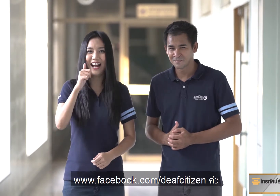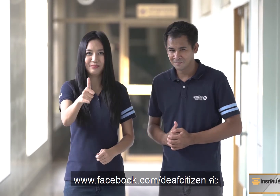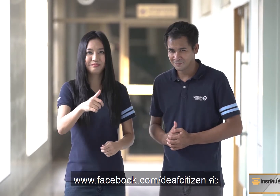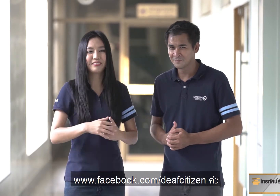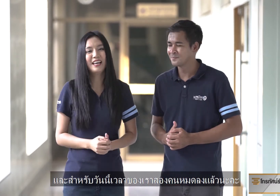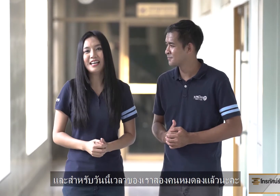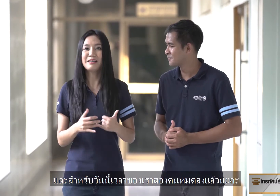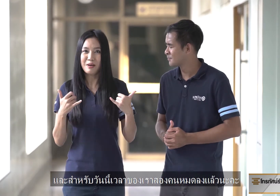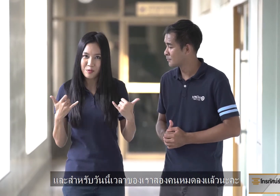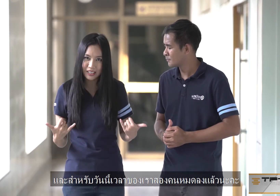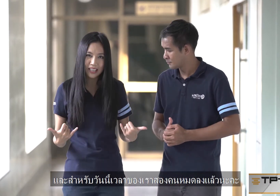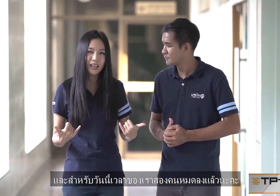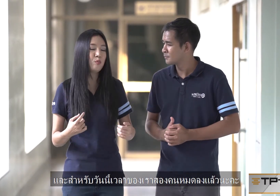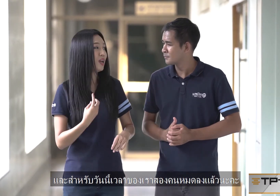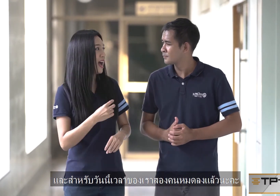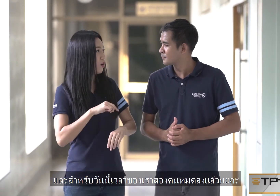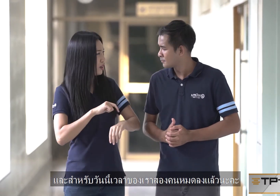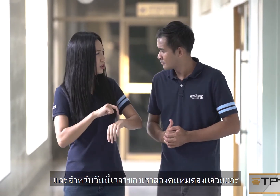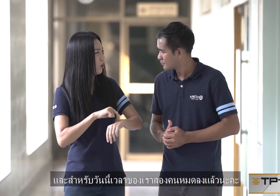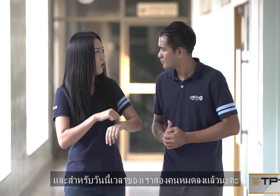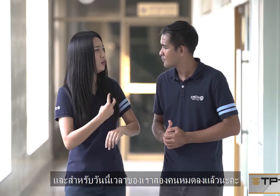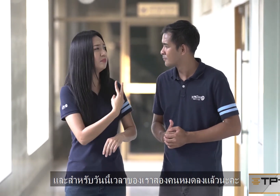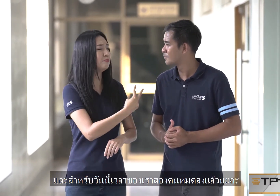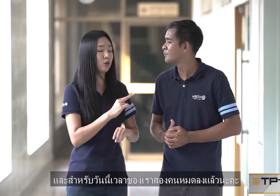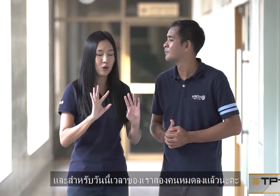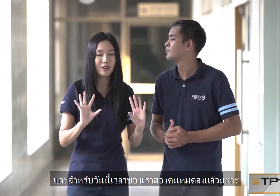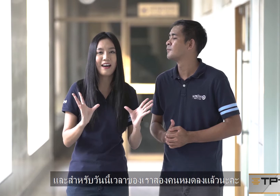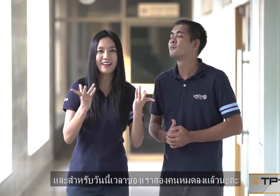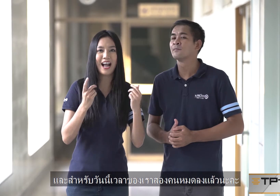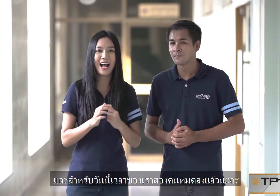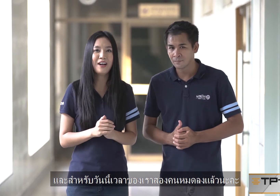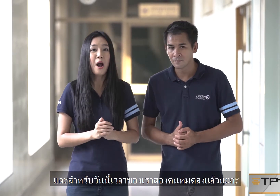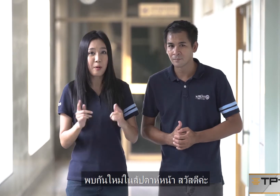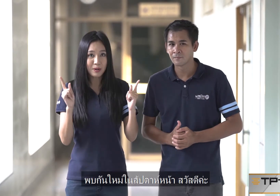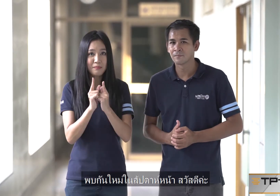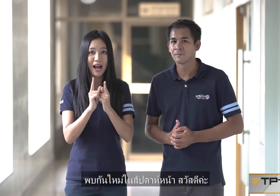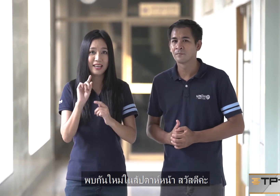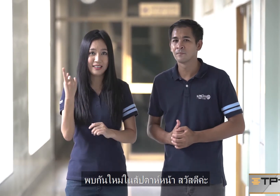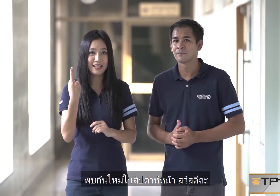www.facebook.com/devcitizen ค่ะและสำหรับวันนี้เวลาของเราสองคนหมดลงแล้วนะคะ